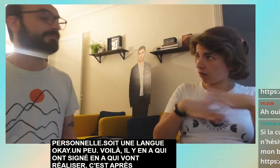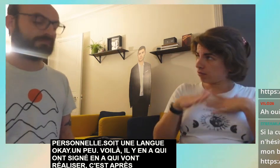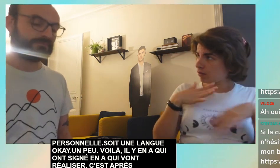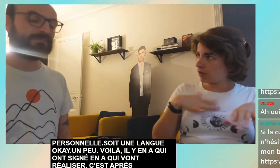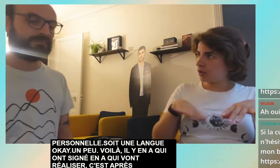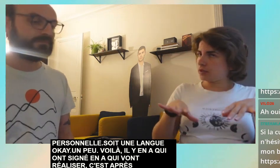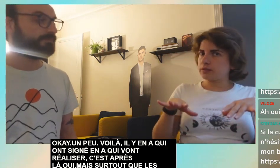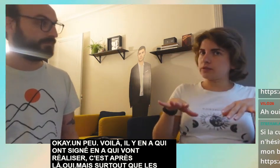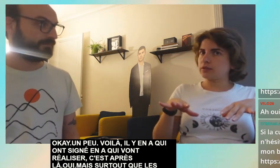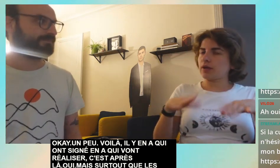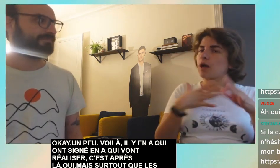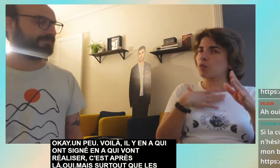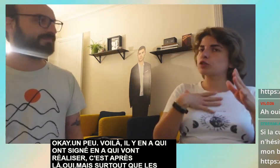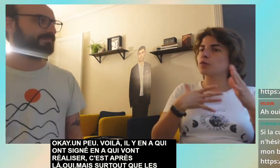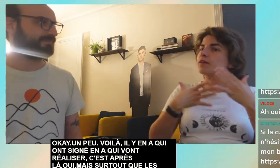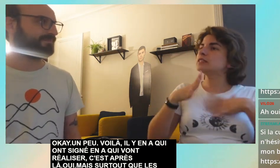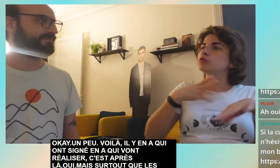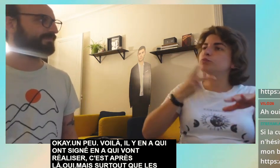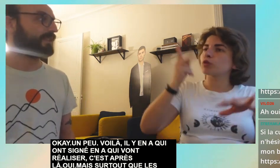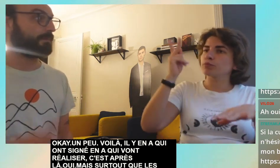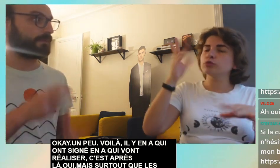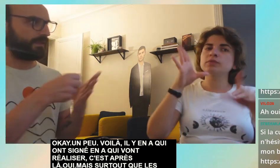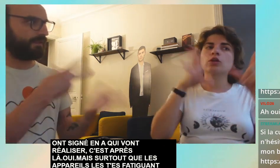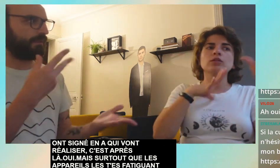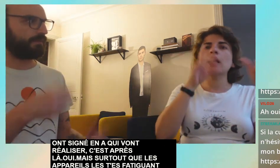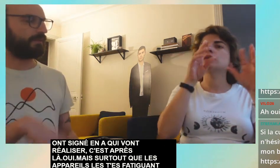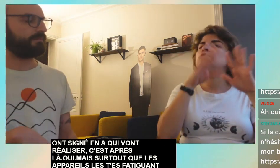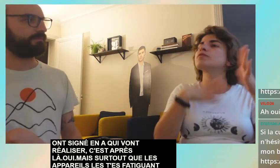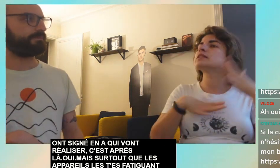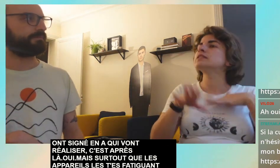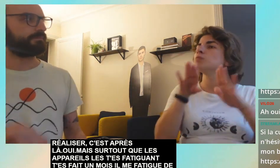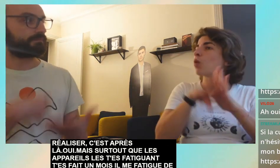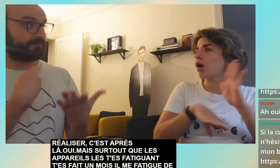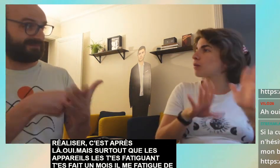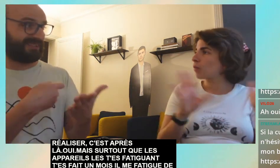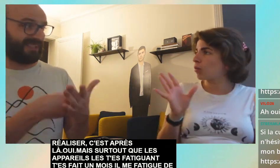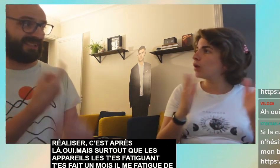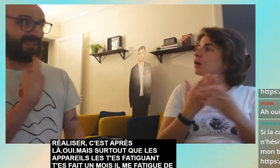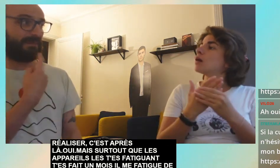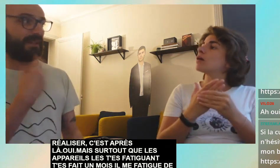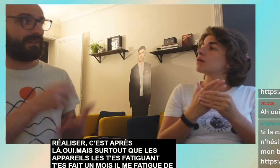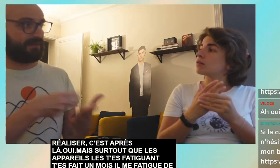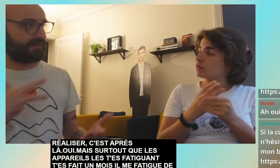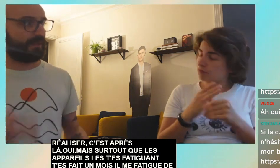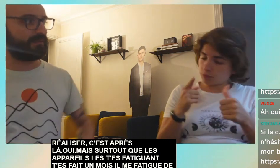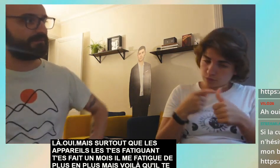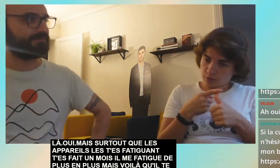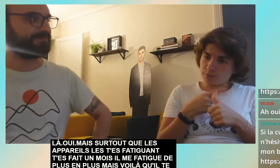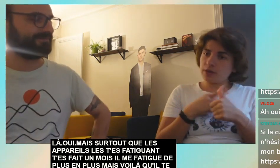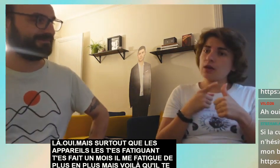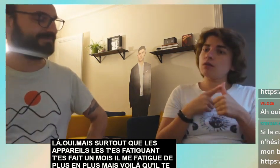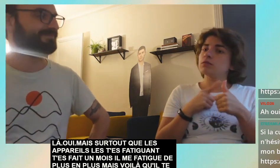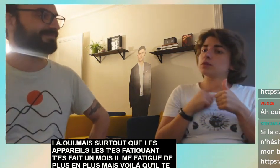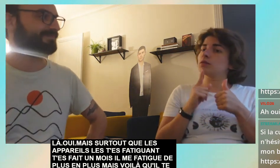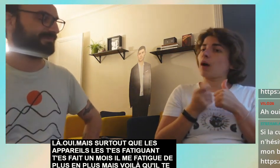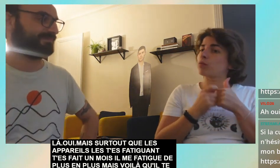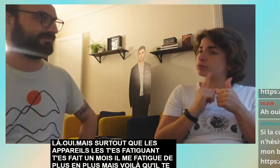Mm. Enfin, moi, ils me fatiguent de plus en plus, mais il y en a qui te fatiguent moins. Mais bon, C'est de l'épile, hein, c'est cher. et puis, t'es pas